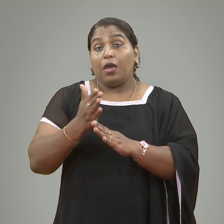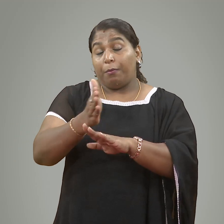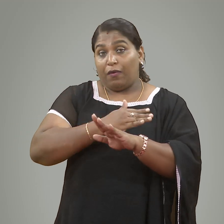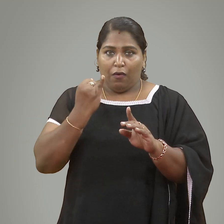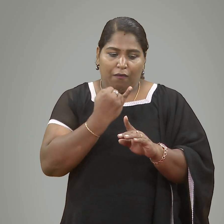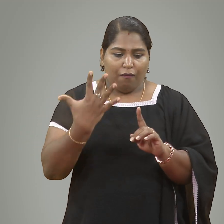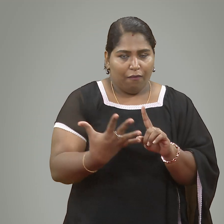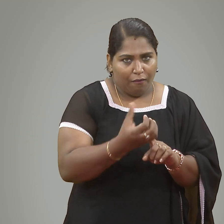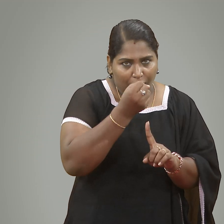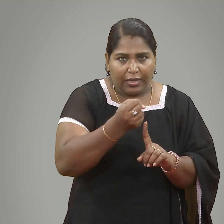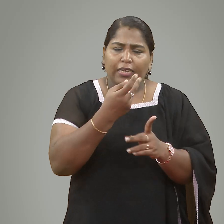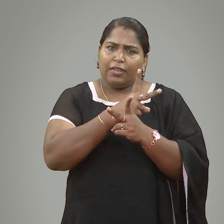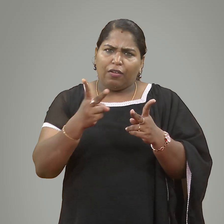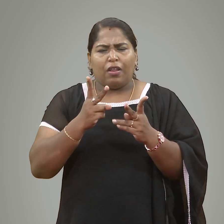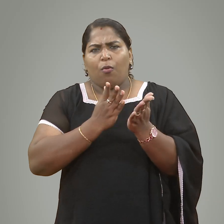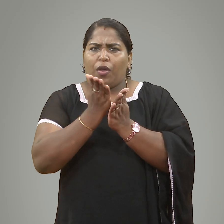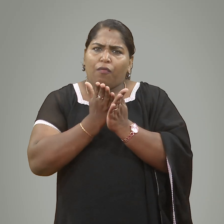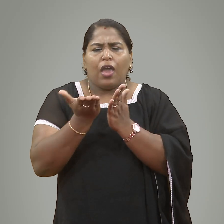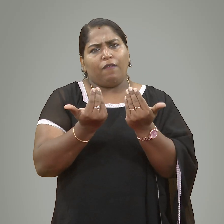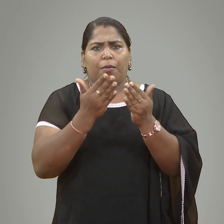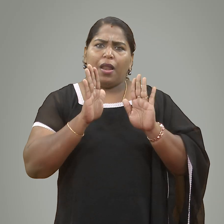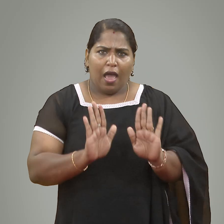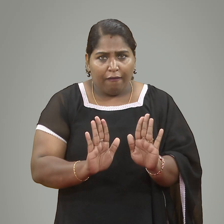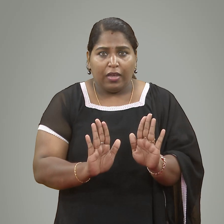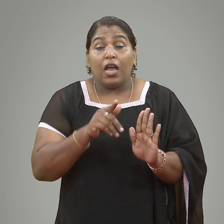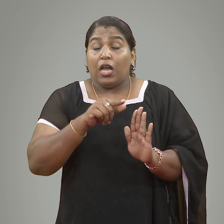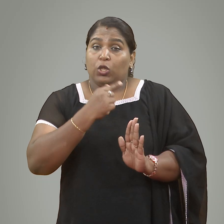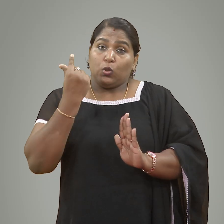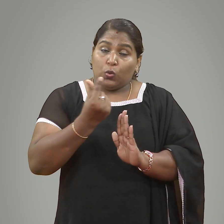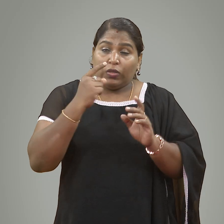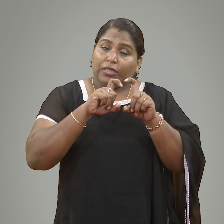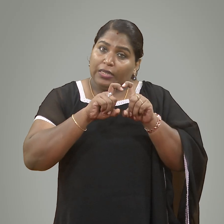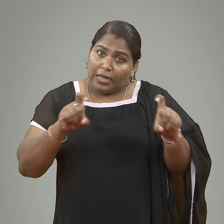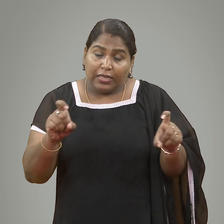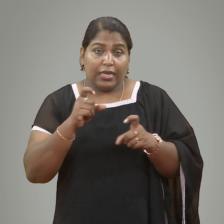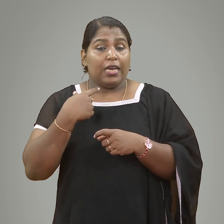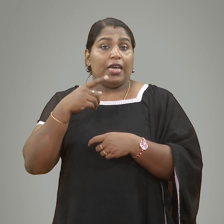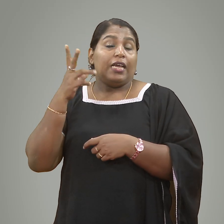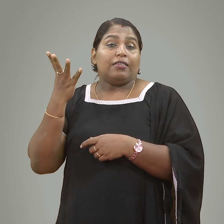തന്നെയാണ്. നേരത്തെ കണ്ടുപിടിക്കാനുള്ള സംവിധാനങ്ങൾ അവൈലബിൾ ആണ്. അത് പ്രോപ്പറായിട്ട്